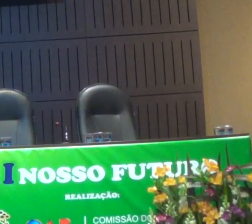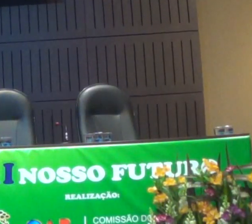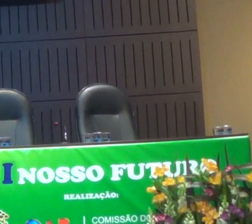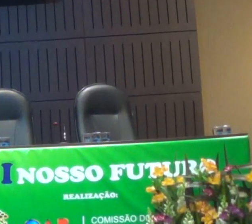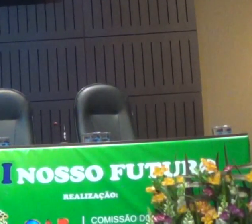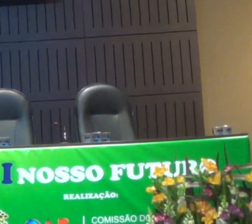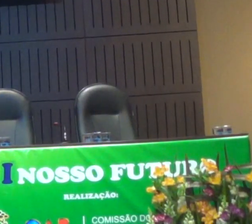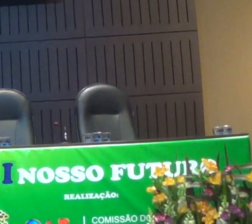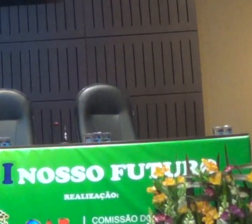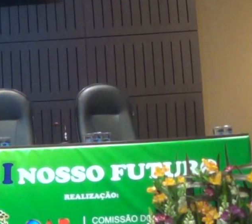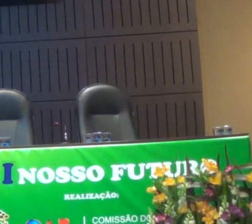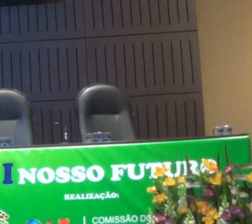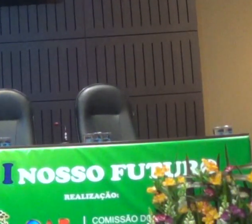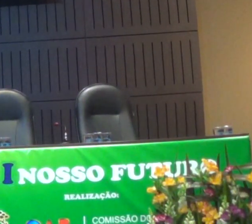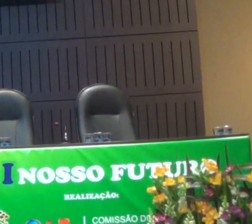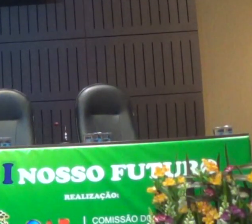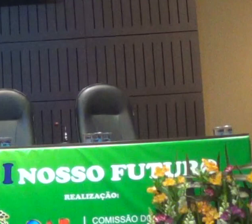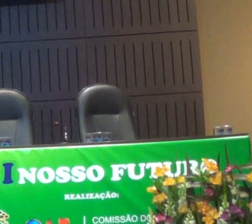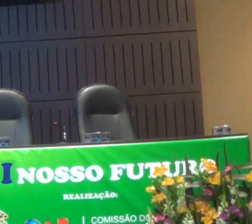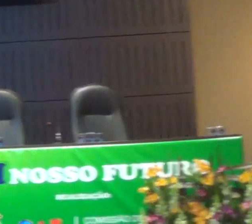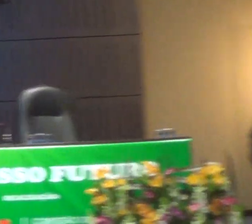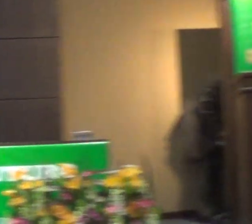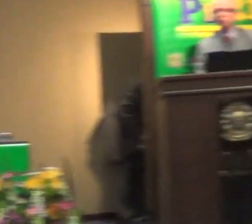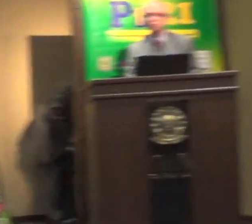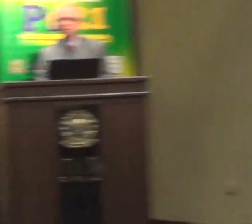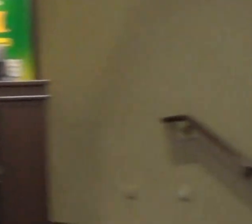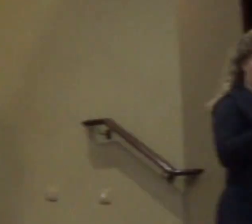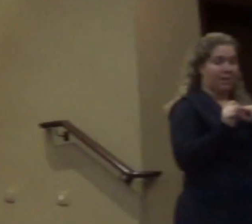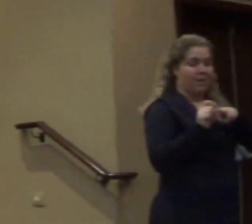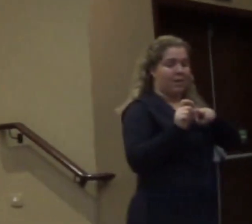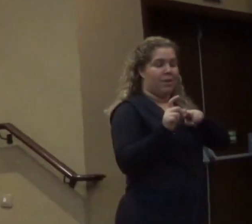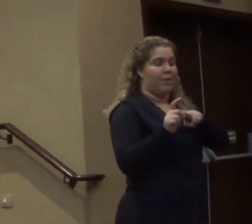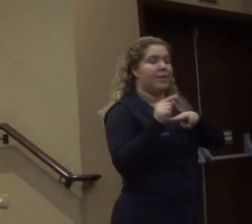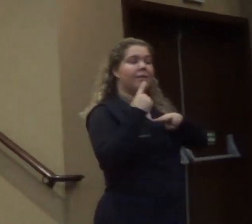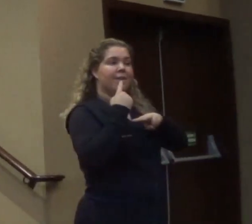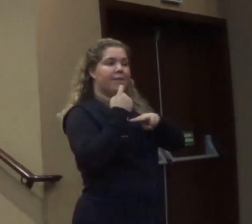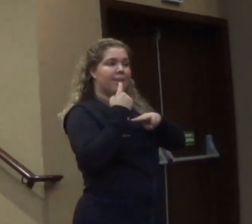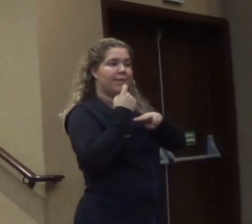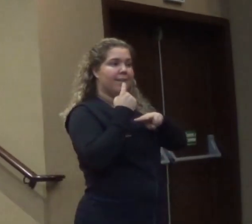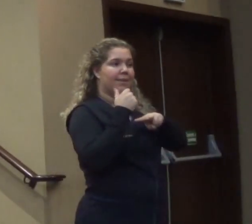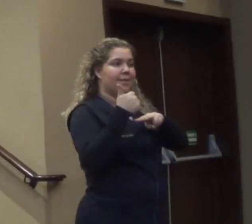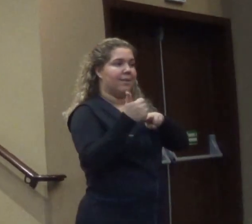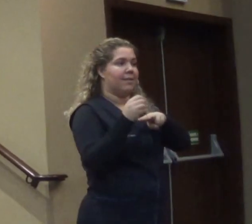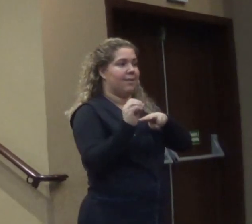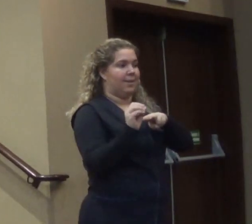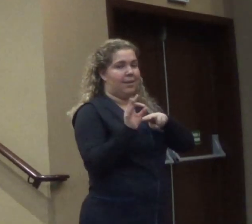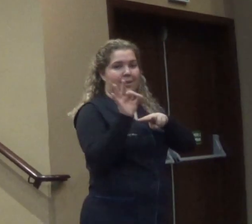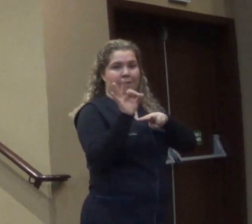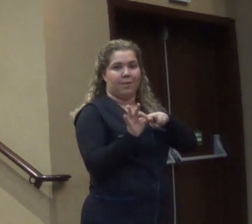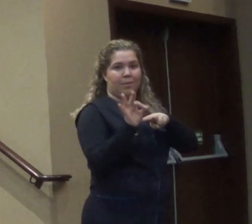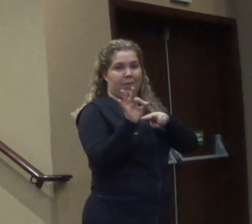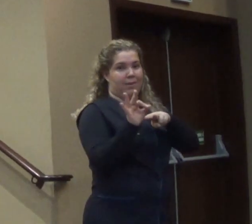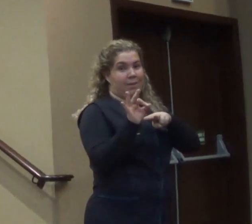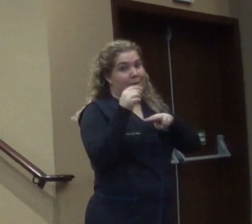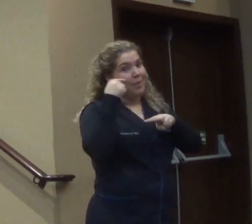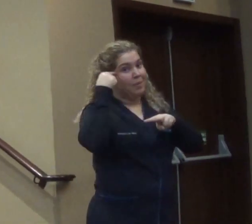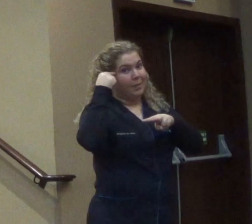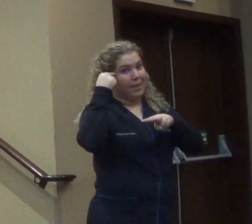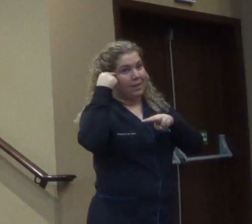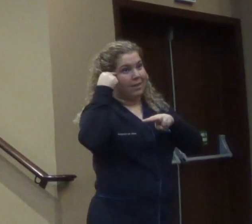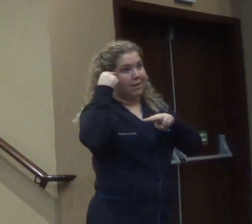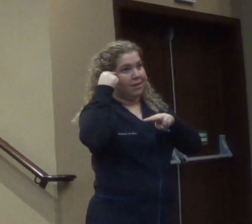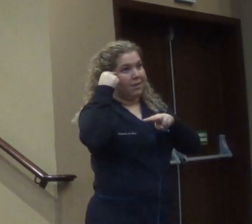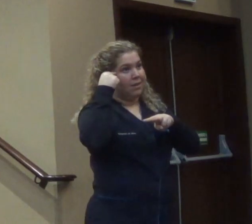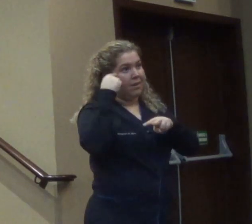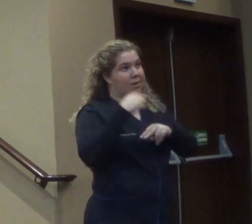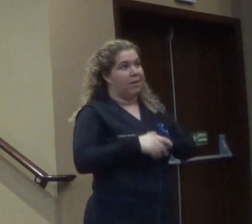Em vez de diminuir, tinham crescido 10%. E quanto mais eles tinham aderido